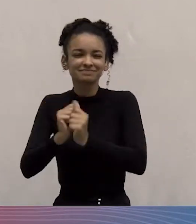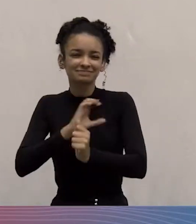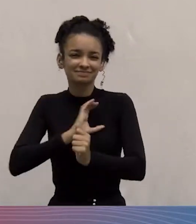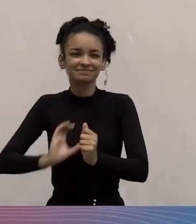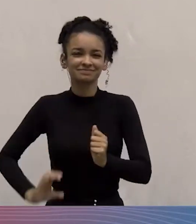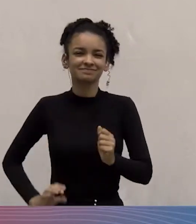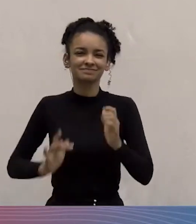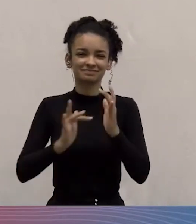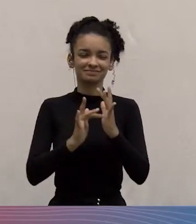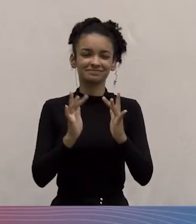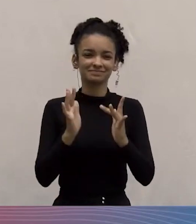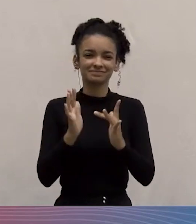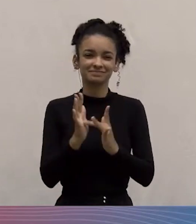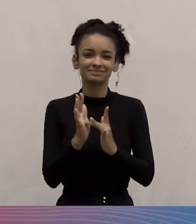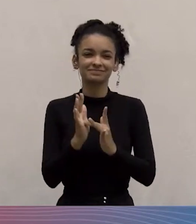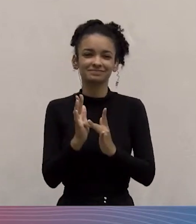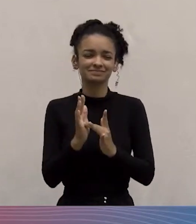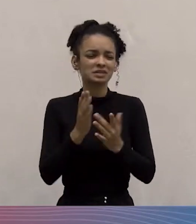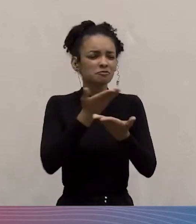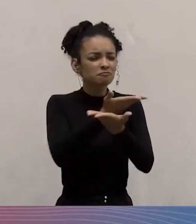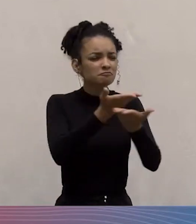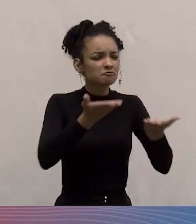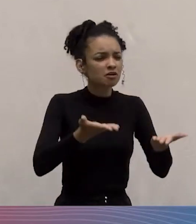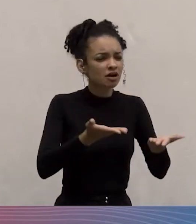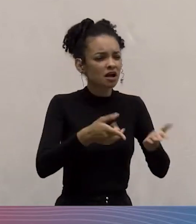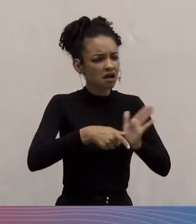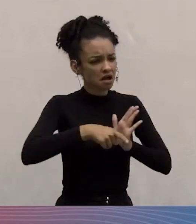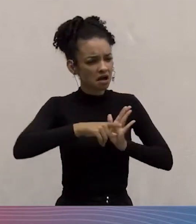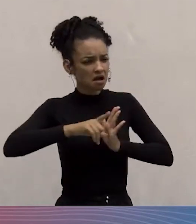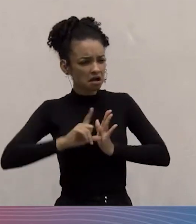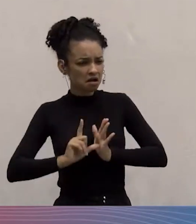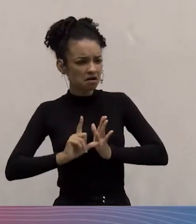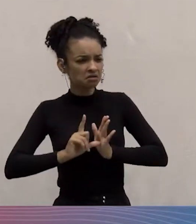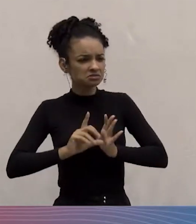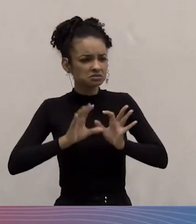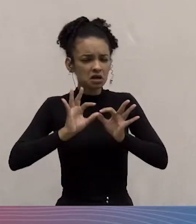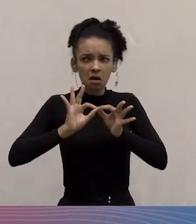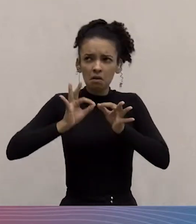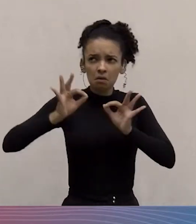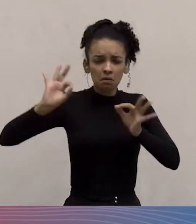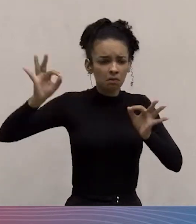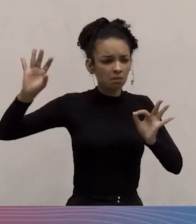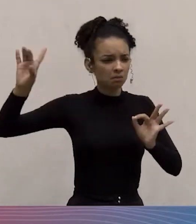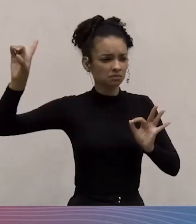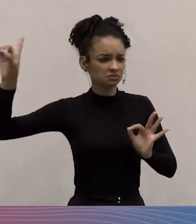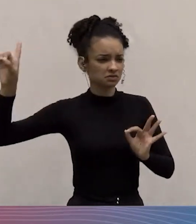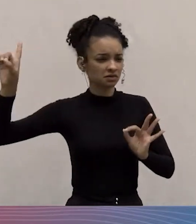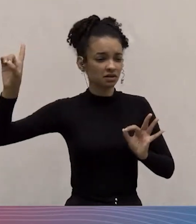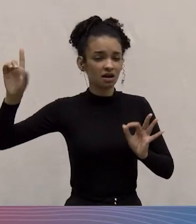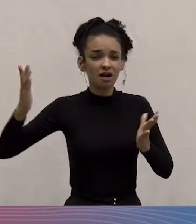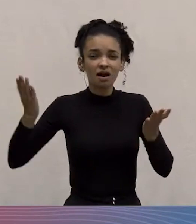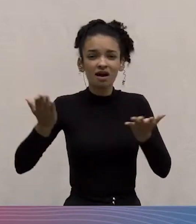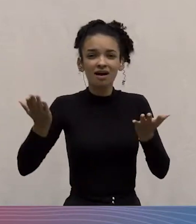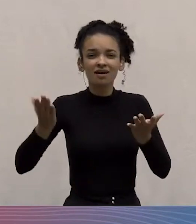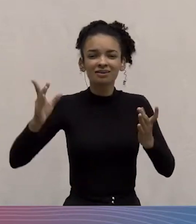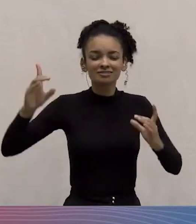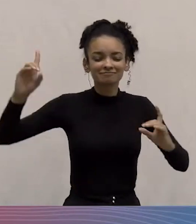Cristo Jesus, vós que antes estáveis longe,